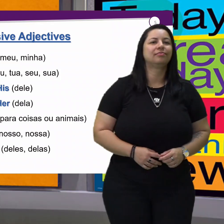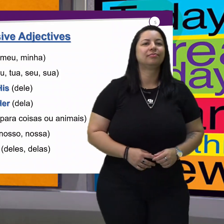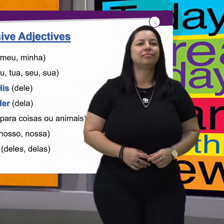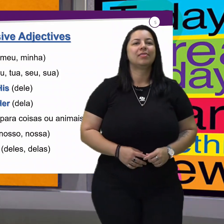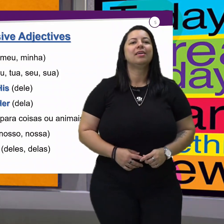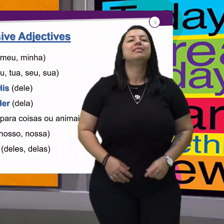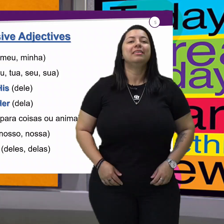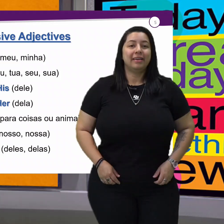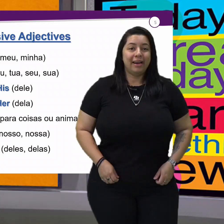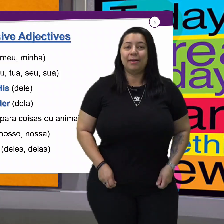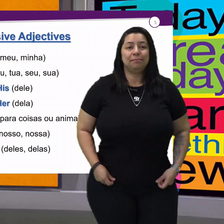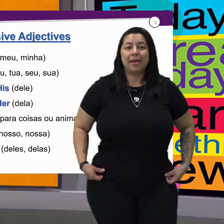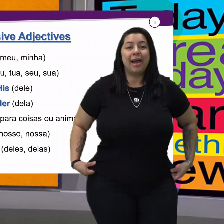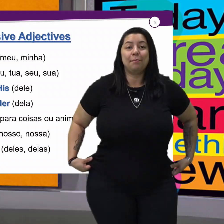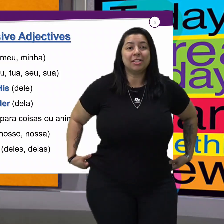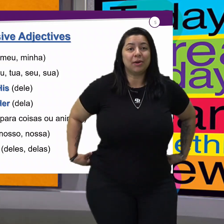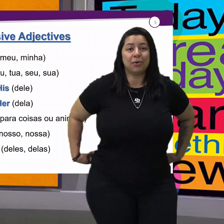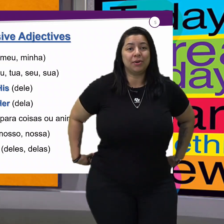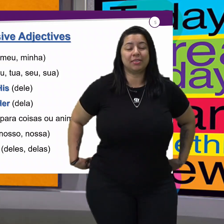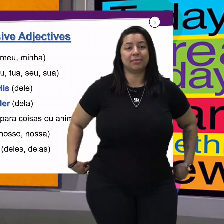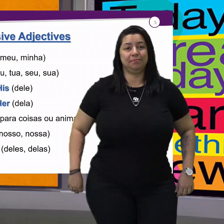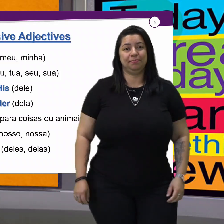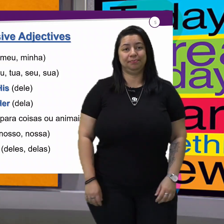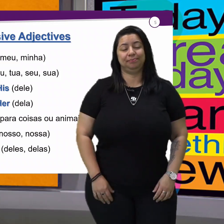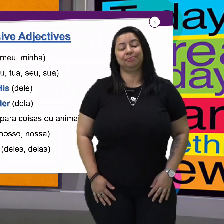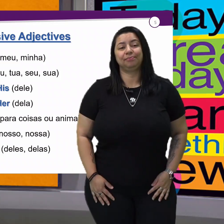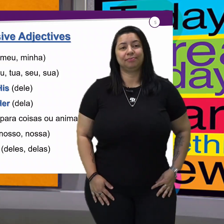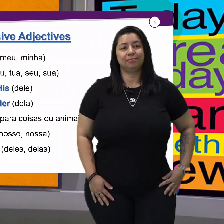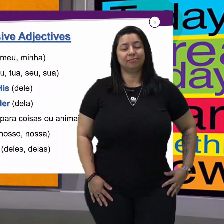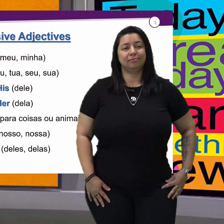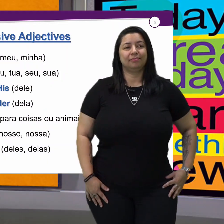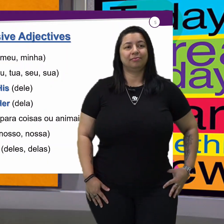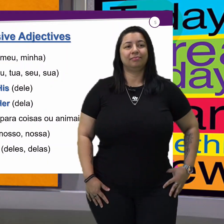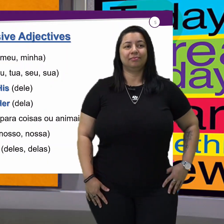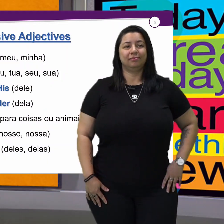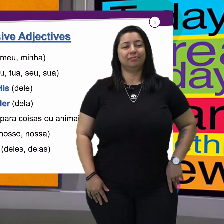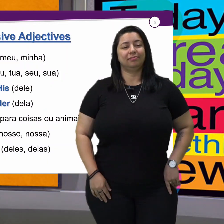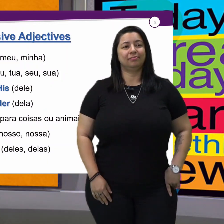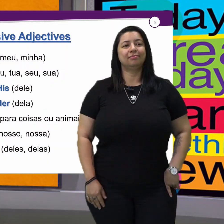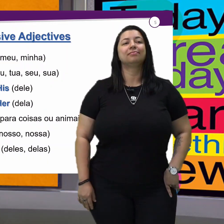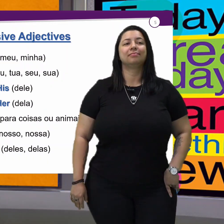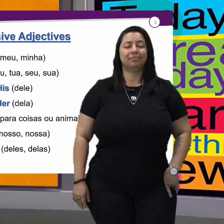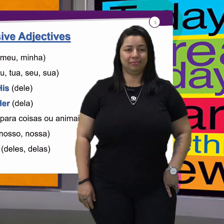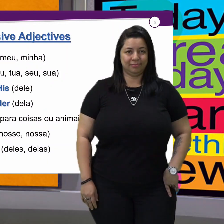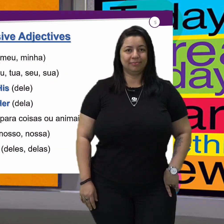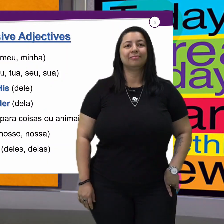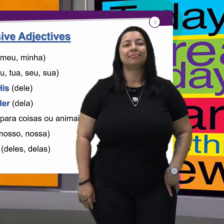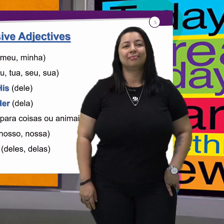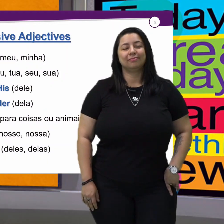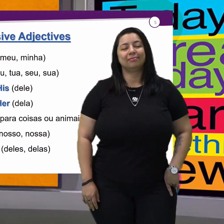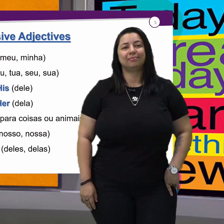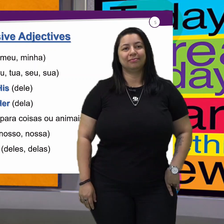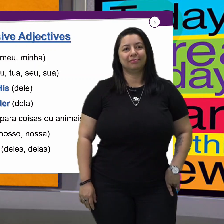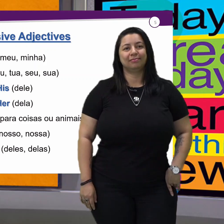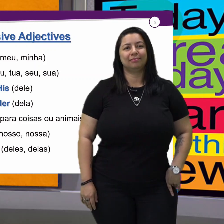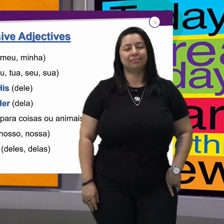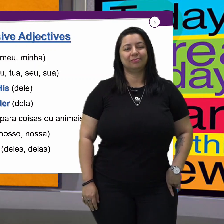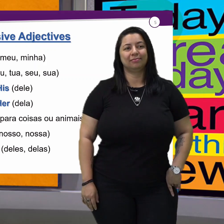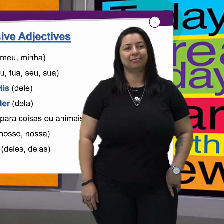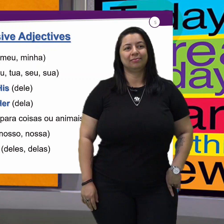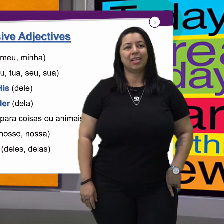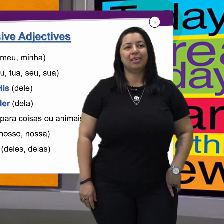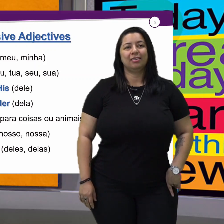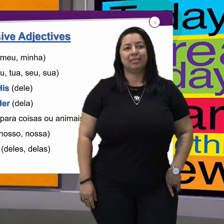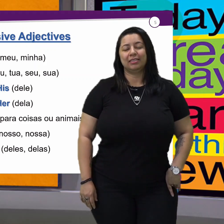Os teus, tuas, seus, suas. É a mesma Seria coisa. o plural. Plural é o plural. Your também vai ser usado no plural. Então vai ser